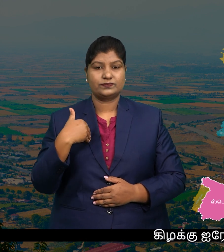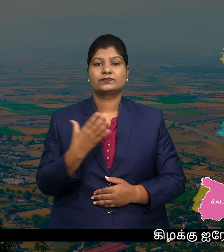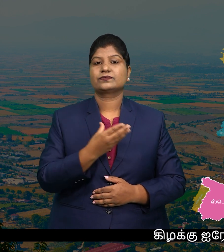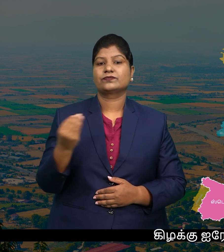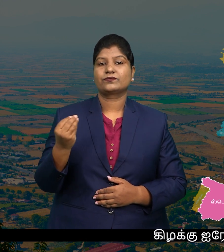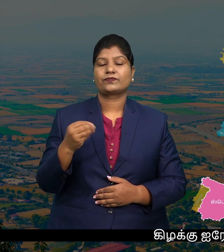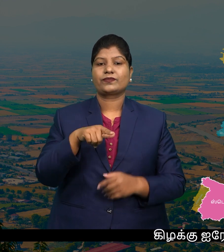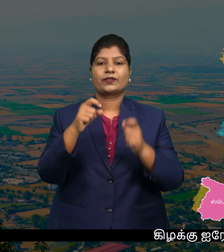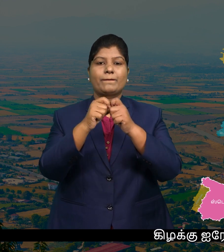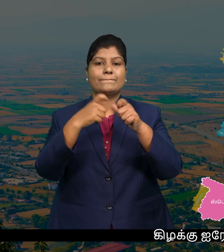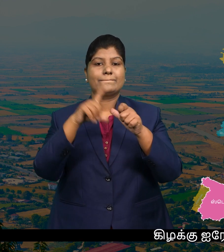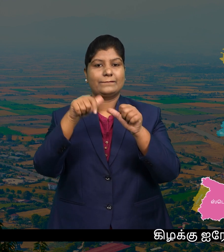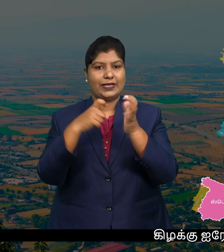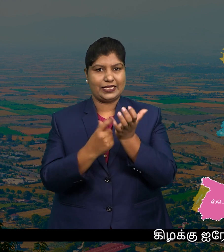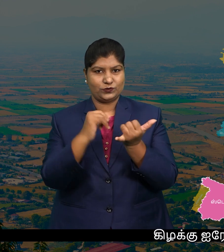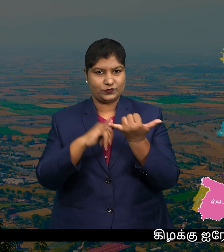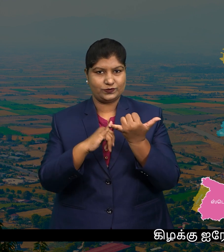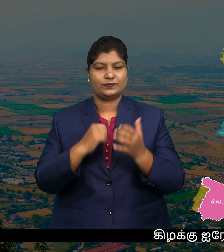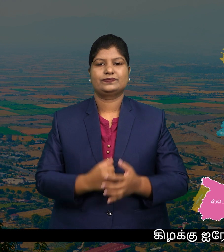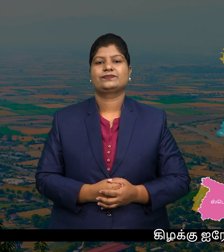கிழக்கு ஐரோப்பா நாடுகள்